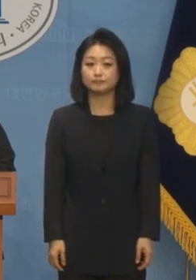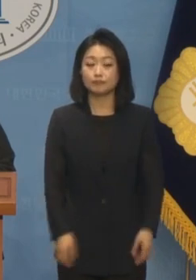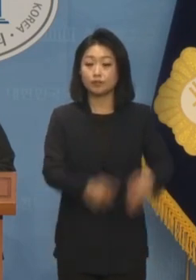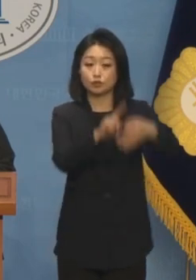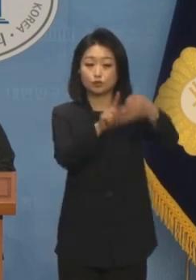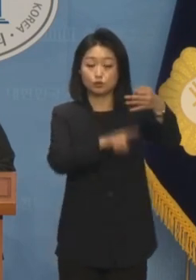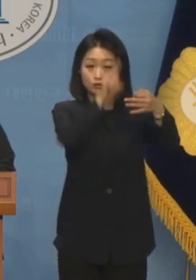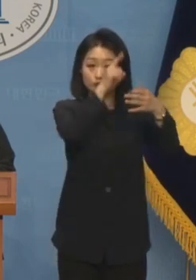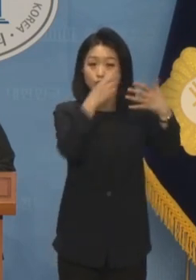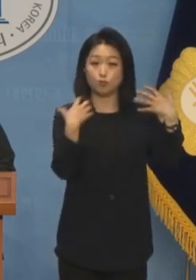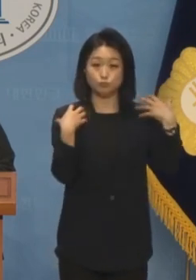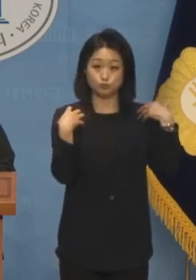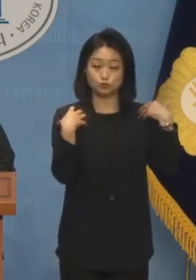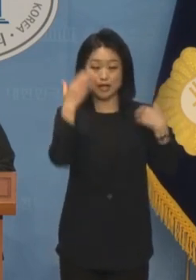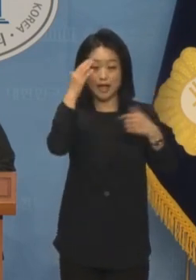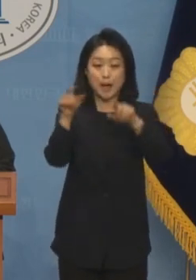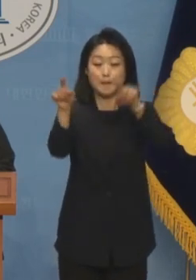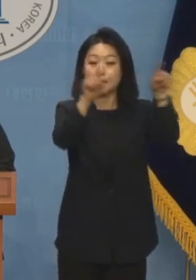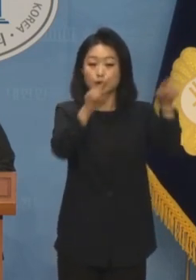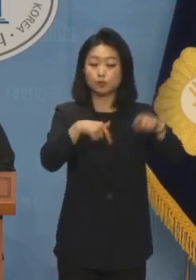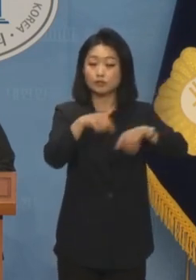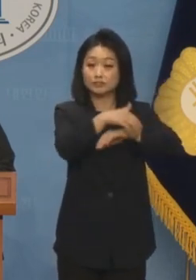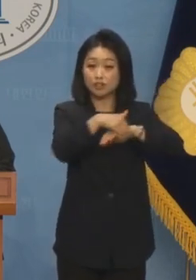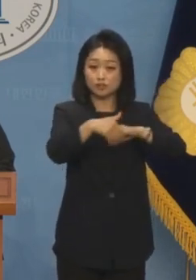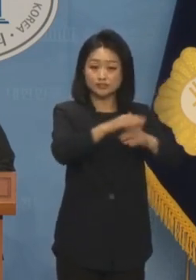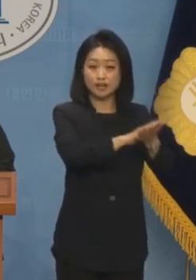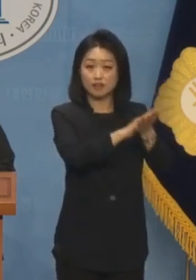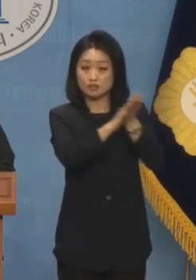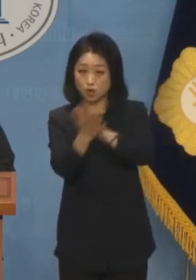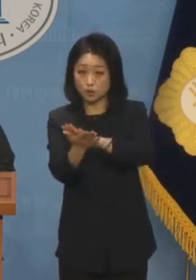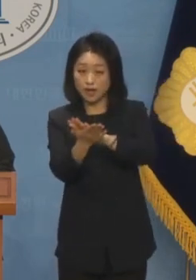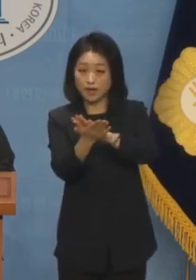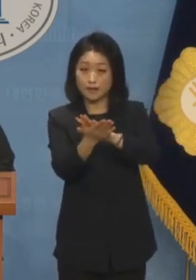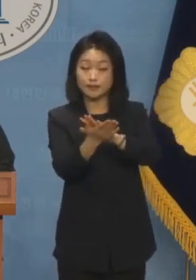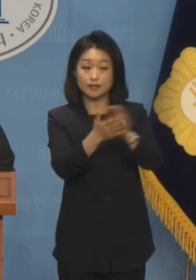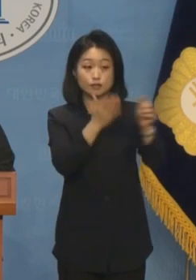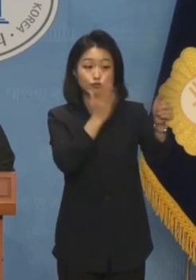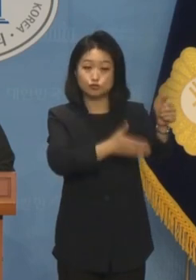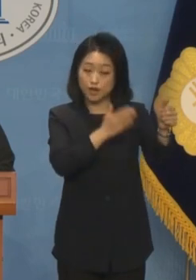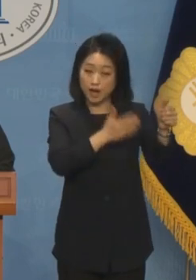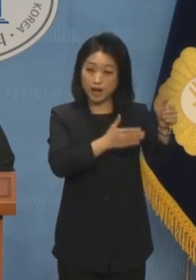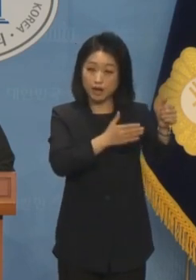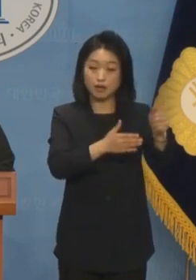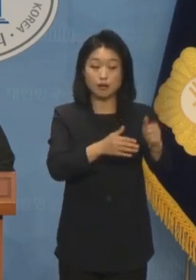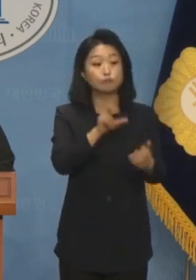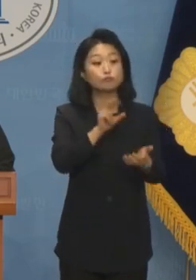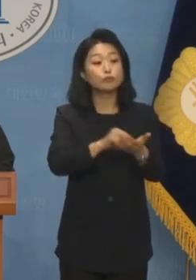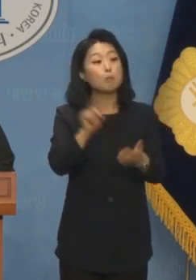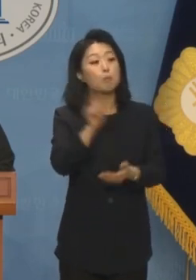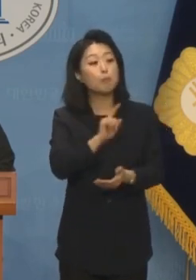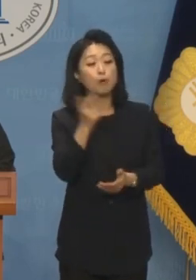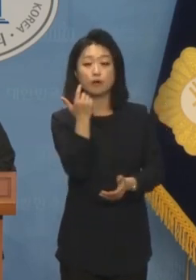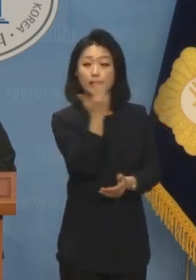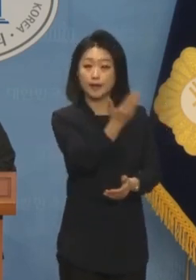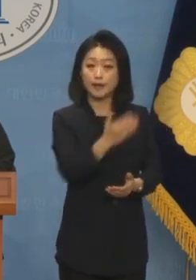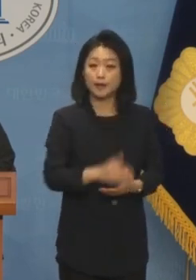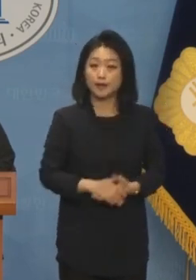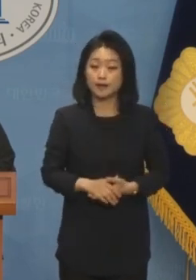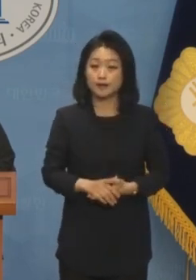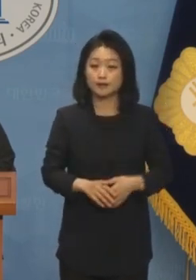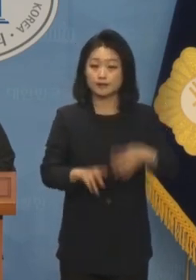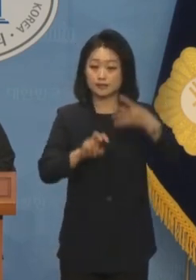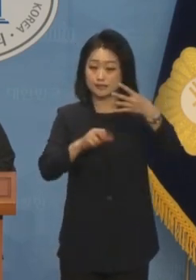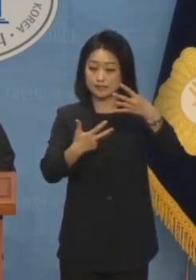윤석열 정권의 한반도 정책 기조를 전환하라는 주장이 왜 문제입니까?